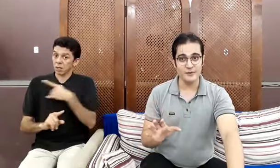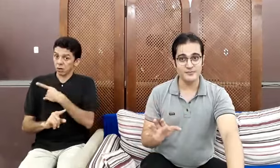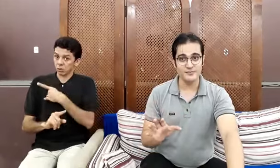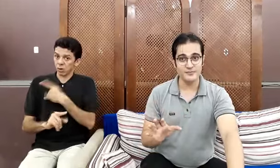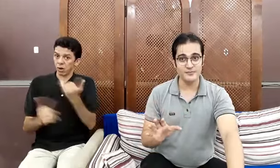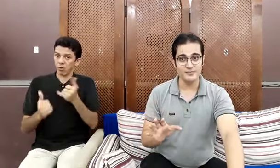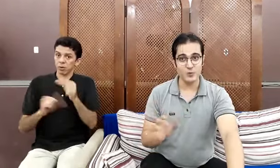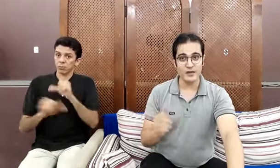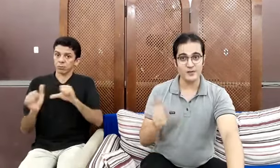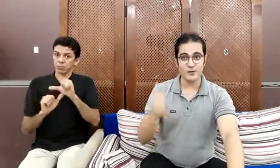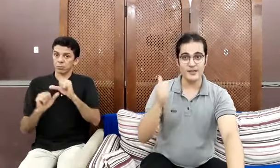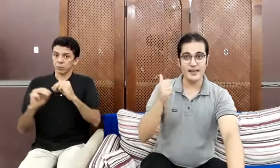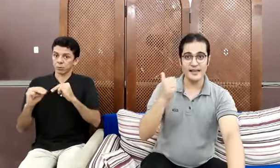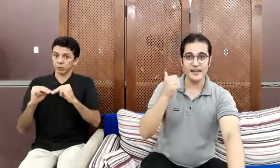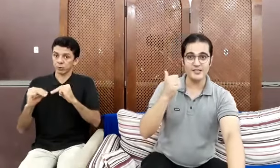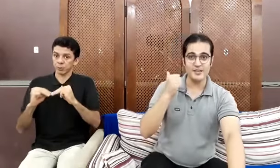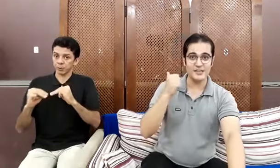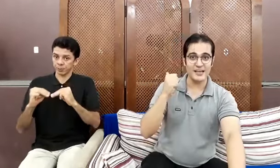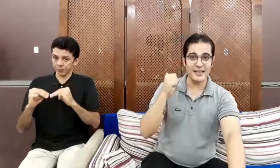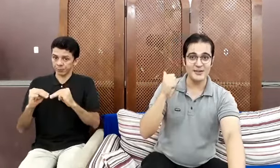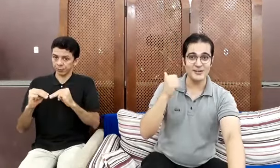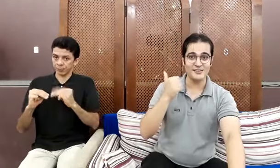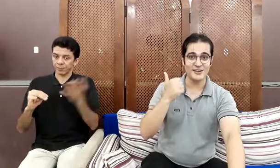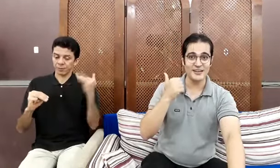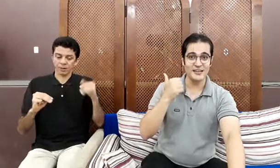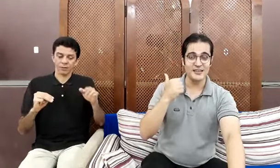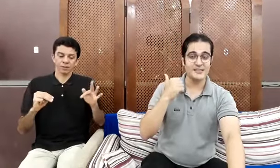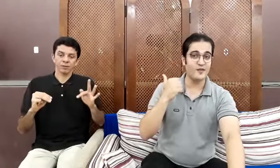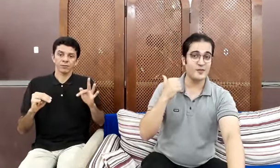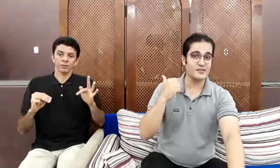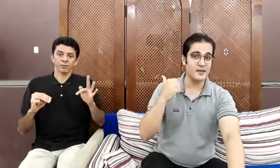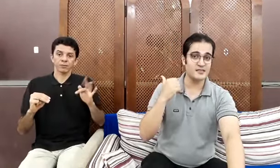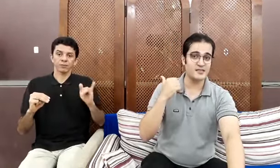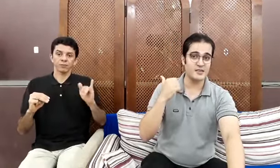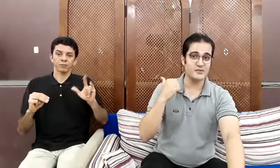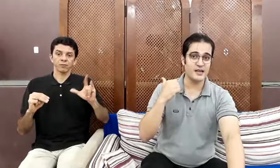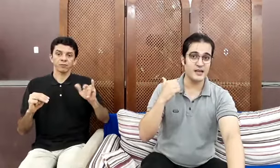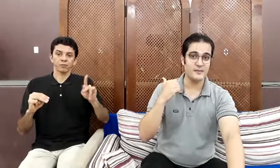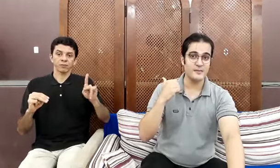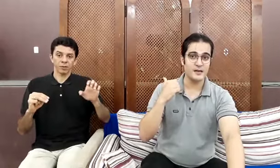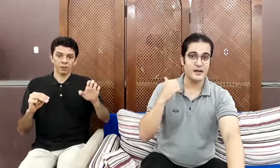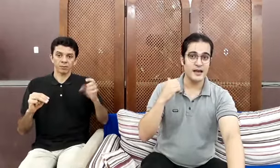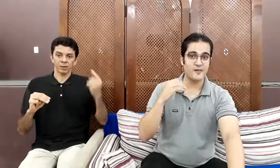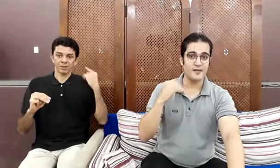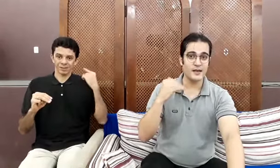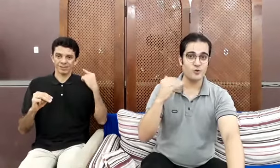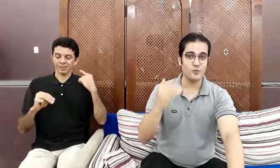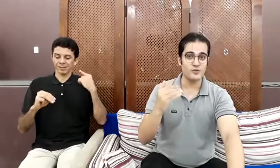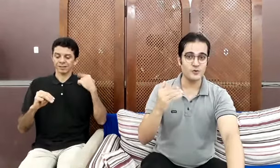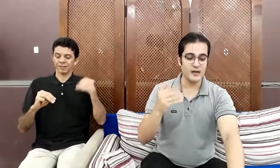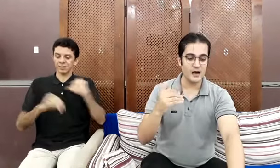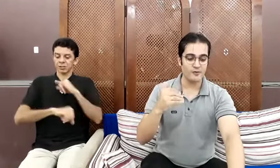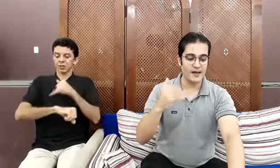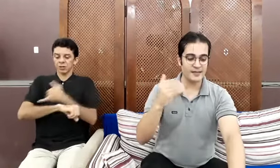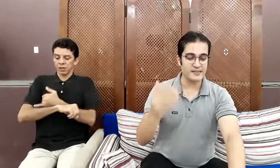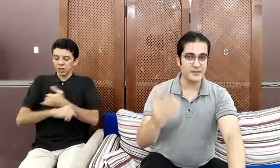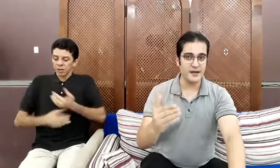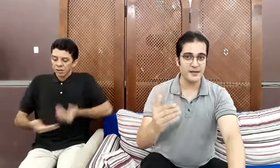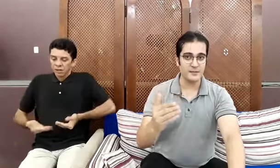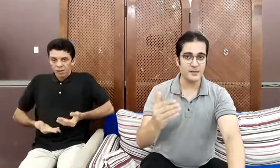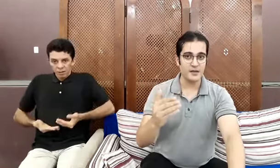missionário, o que estava cuidando da igreja em Jerusalém, olha só, servindo às mesas em Jerusalém, é levantado como missionário, vai